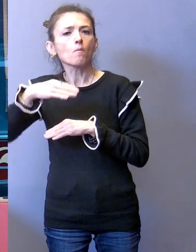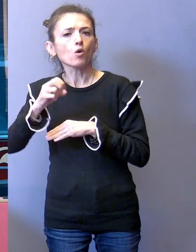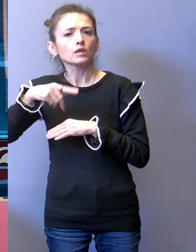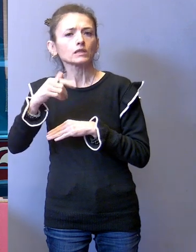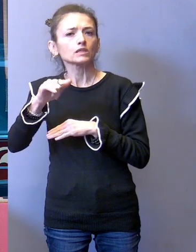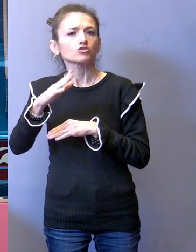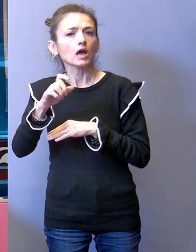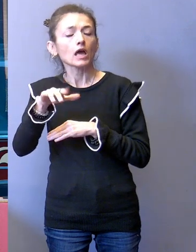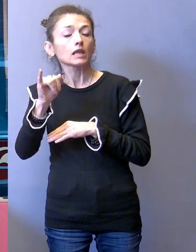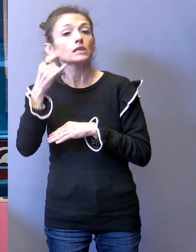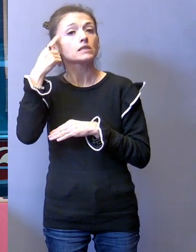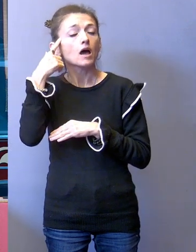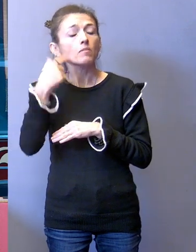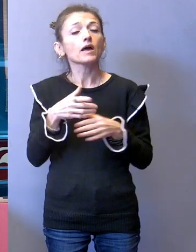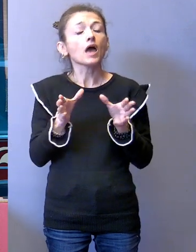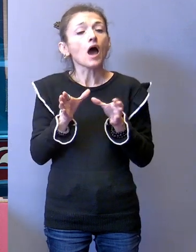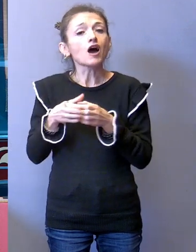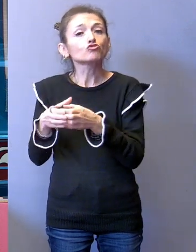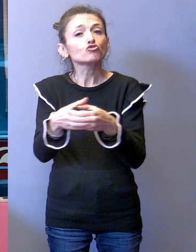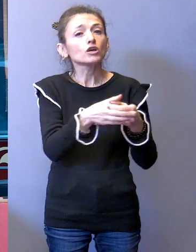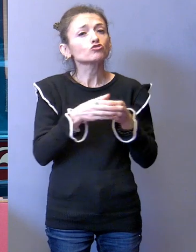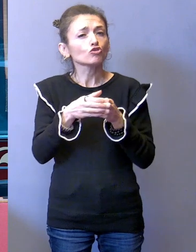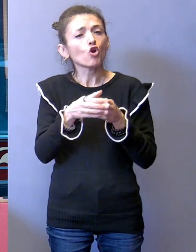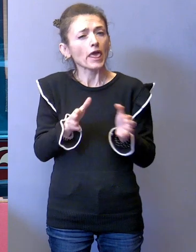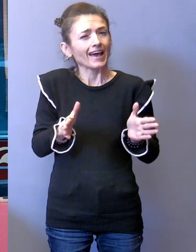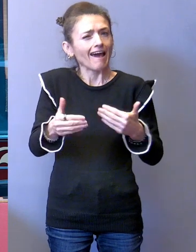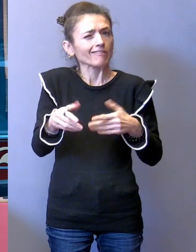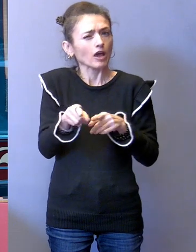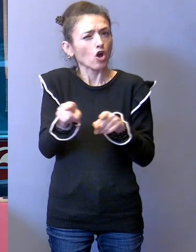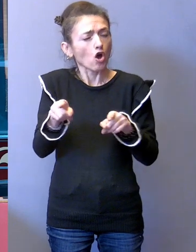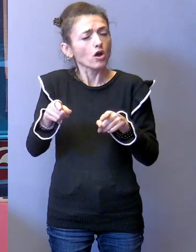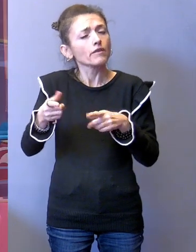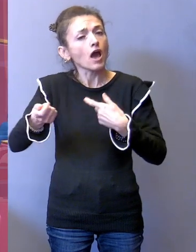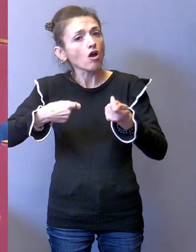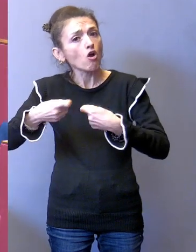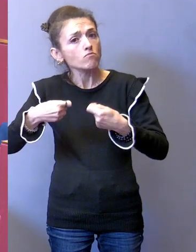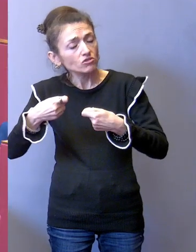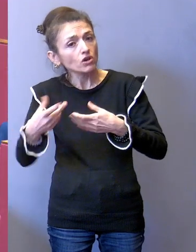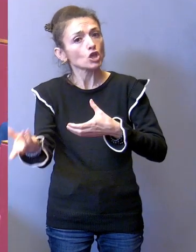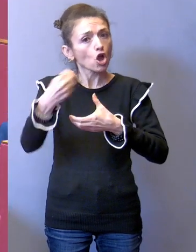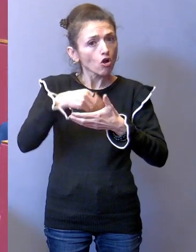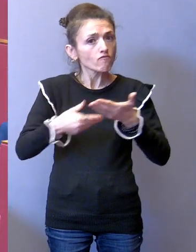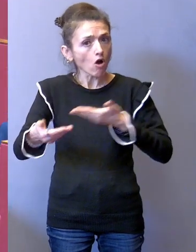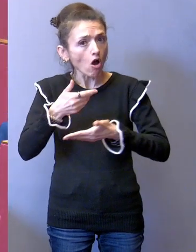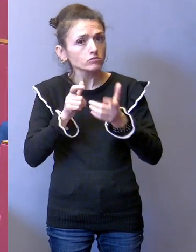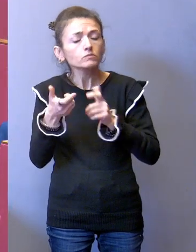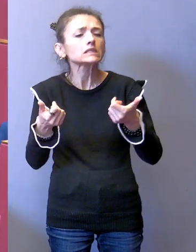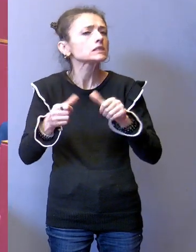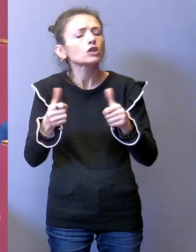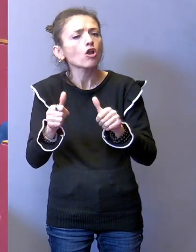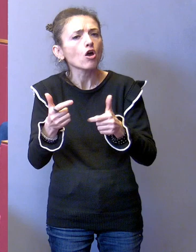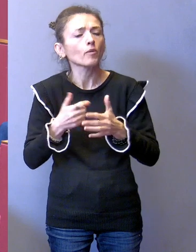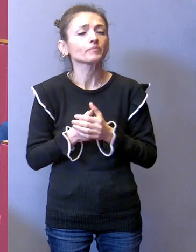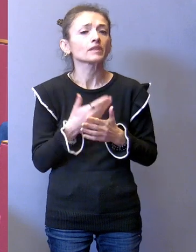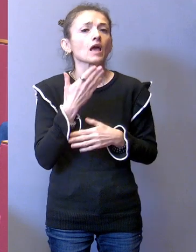le associazioni di categoria dei commercianti prego consigliere Villa Grazie presidente grazie assessore molto brevemente